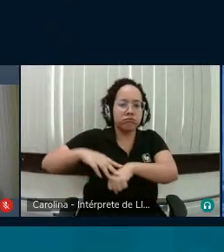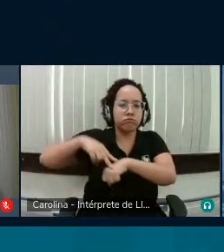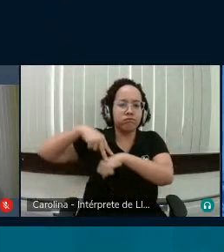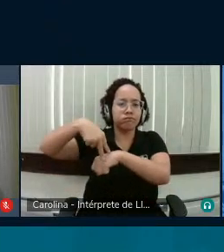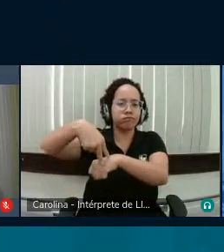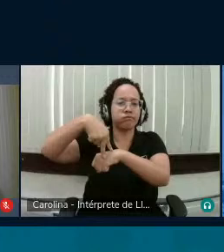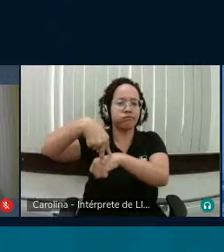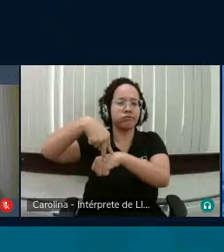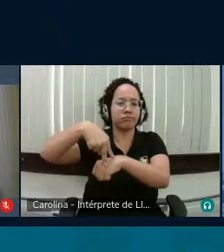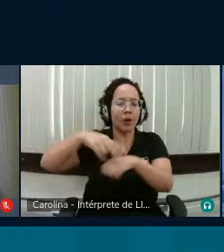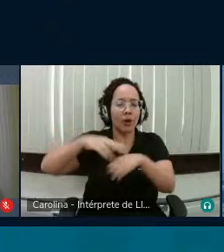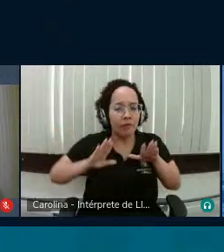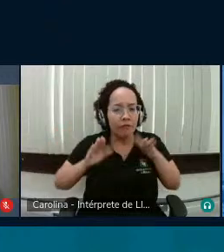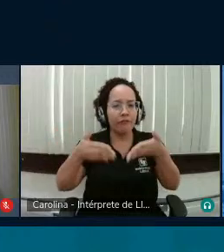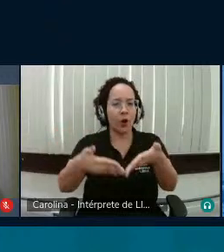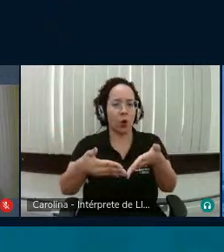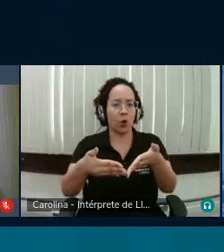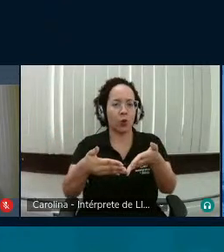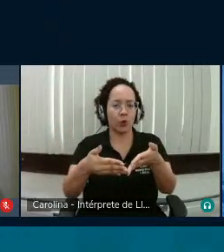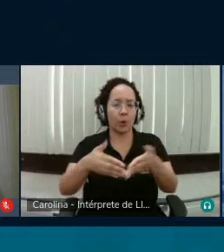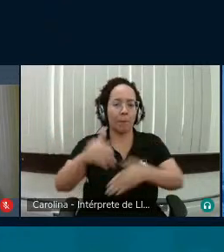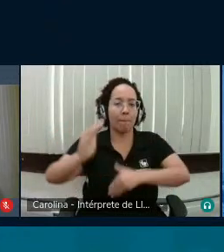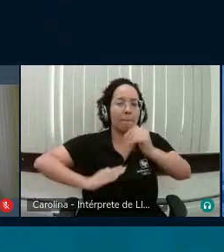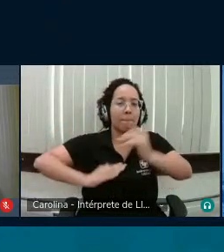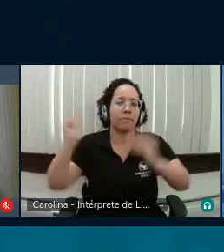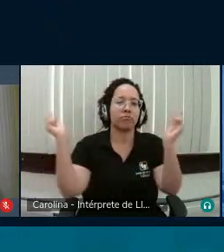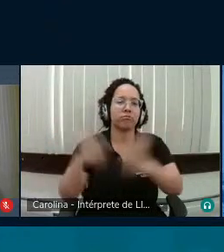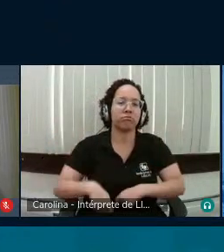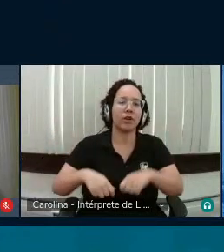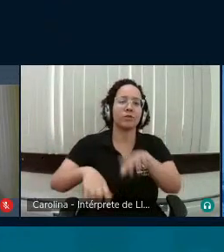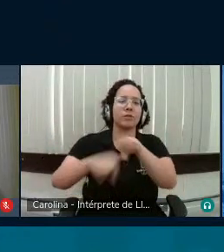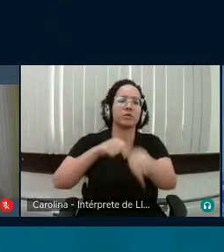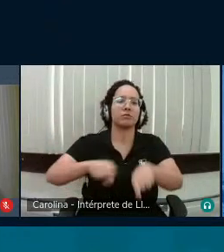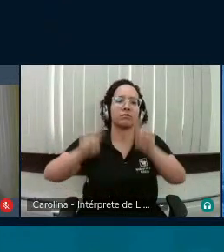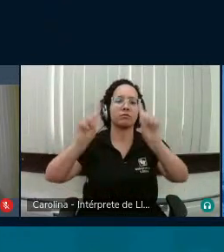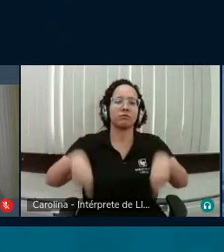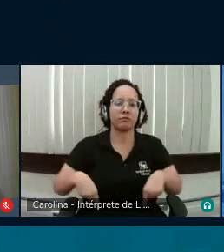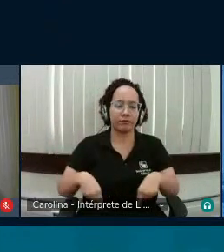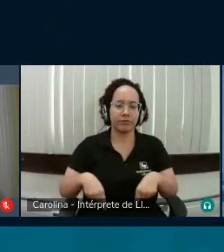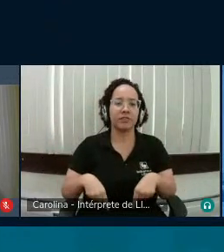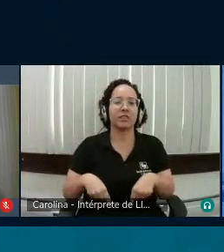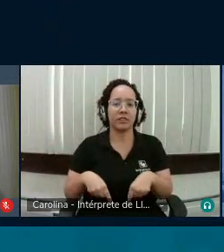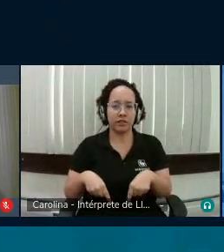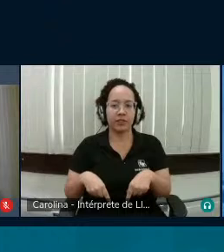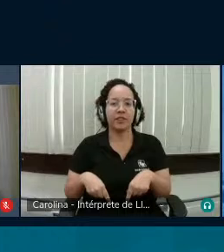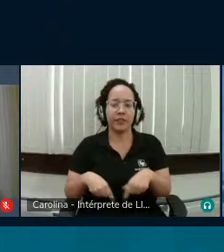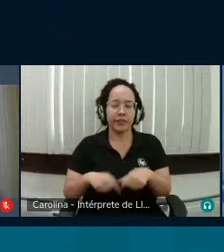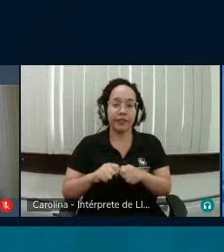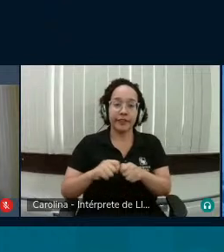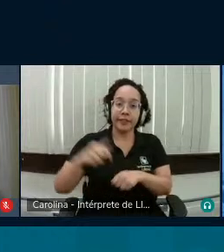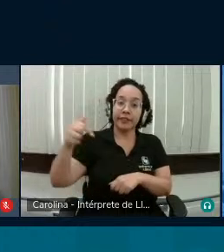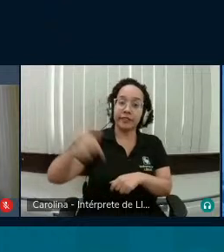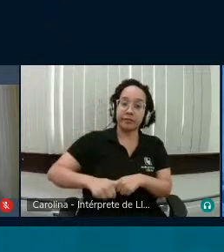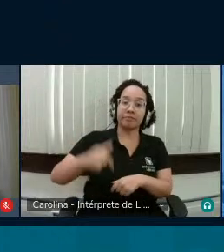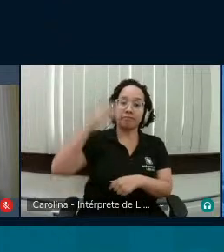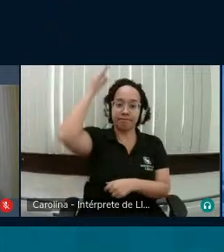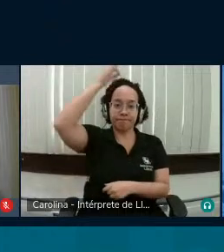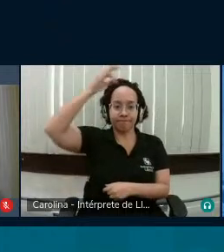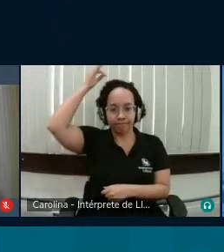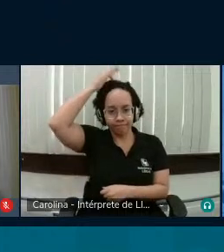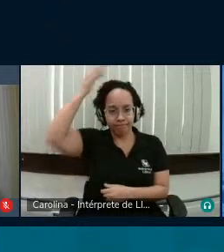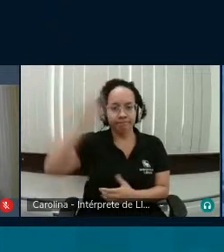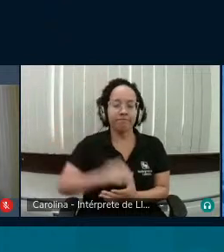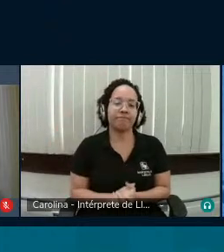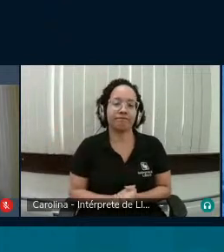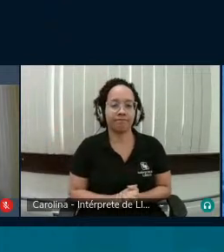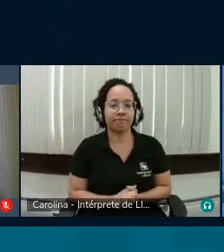né, focado nessa possibilidade da formação dos servidores, como nós fazemos aqui com o nosso Prof. EPT, né? Mas aqui no